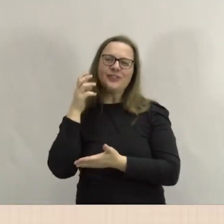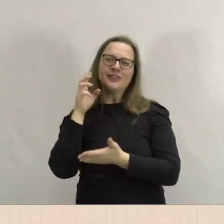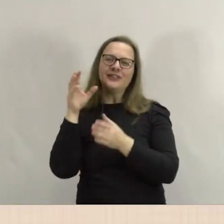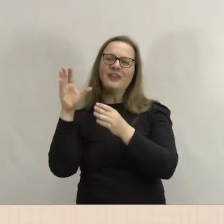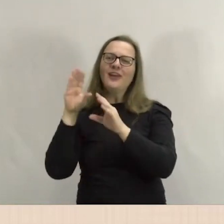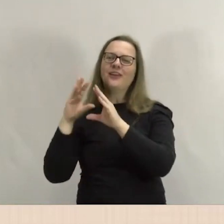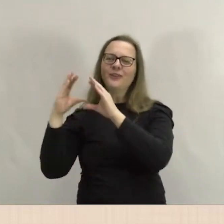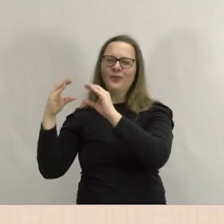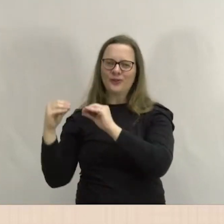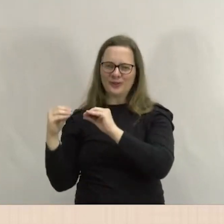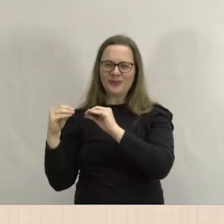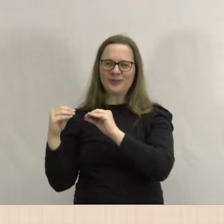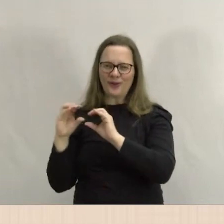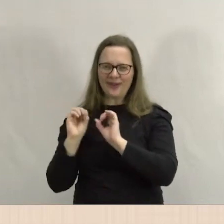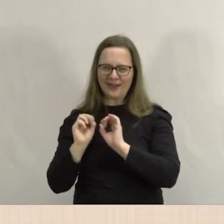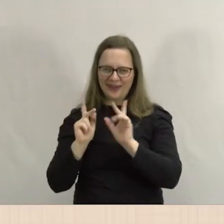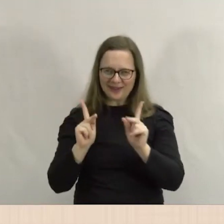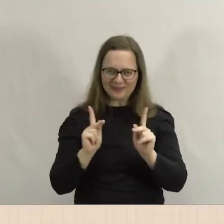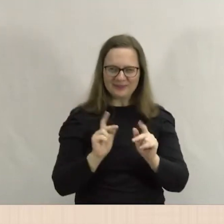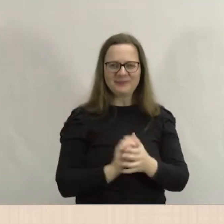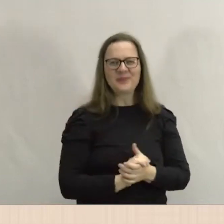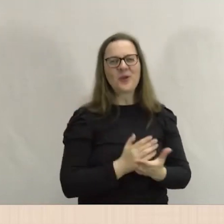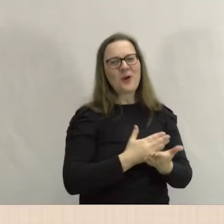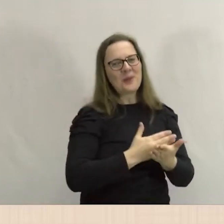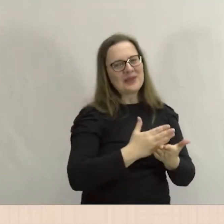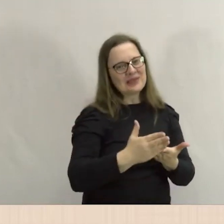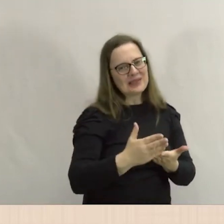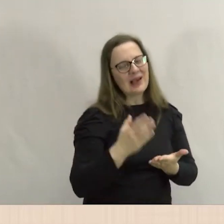Vamos para a mensagem 7.